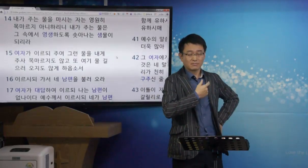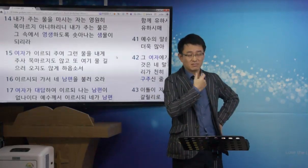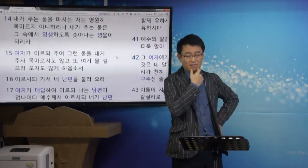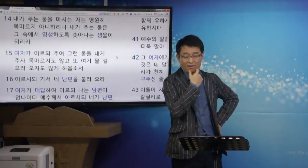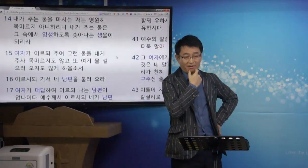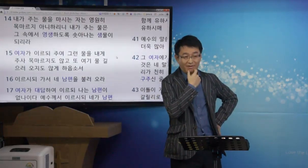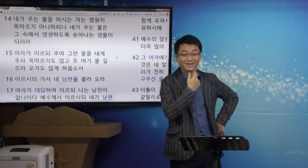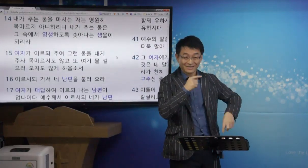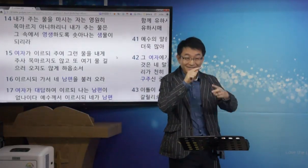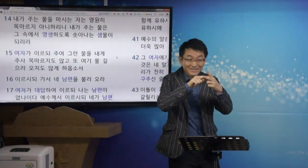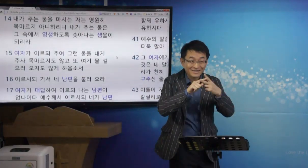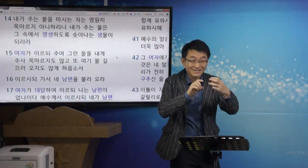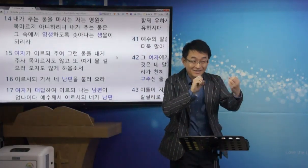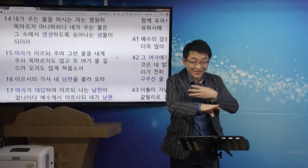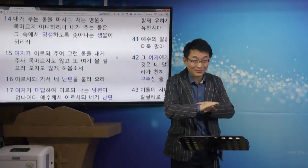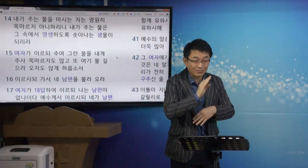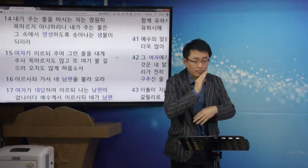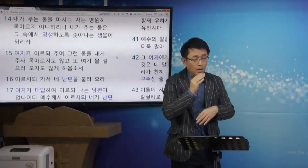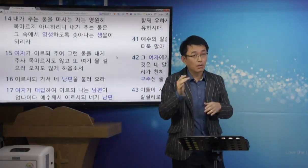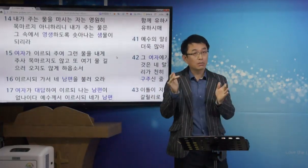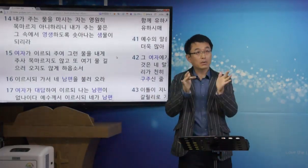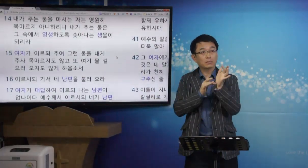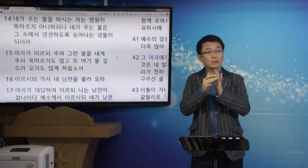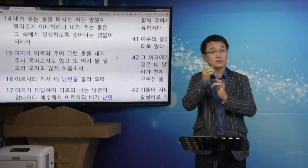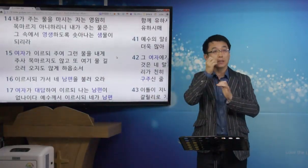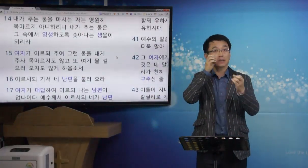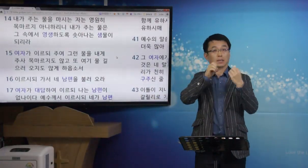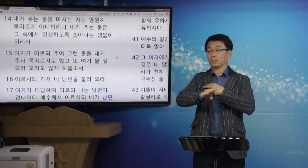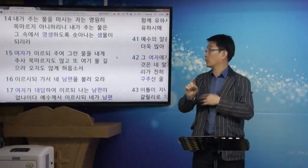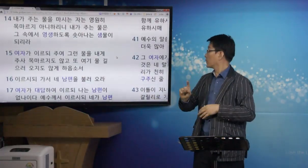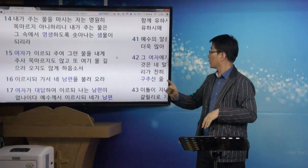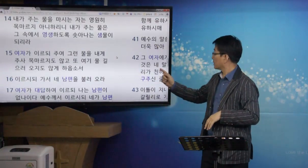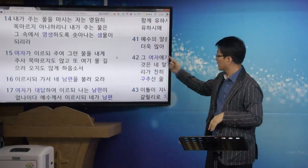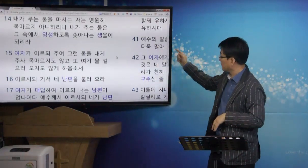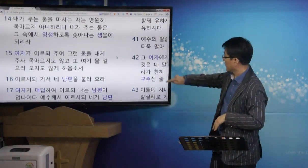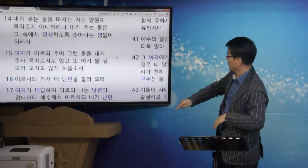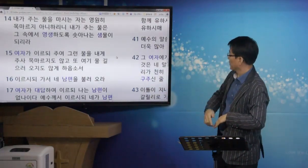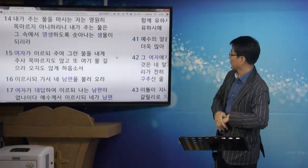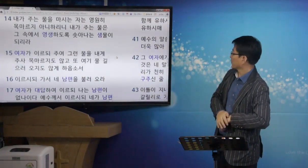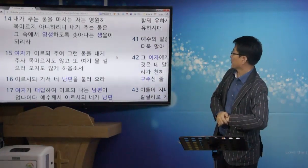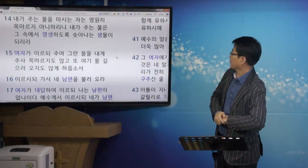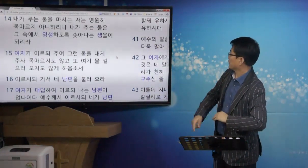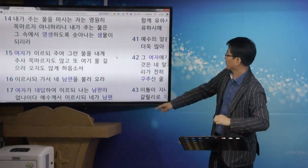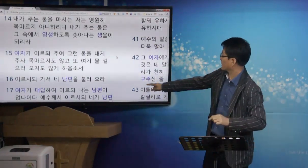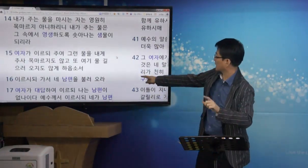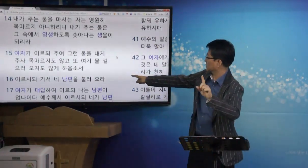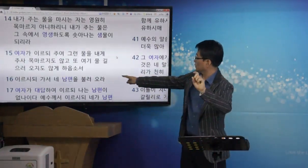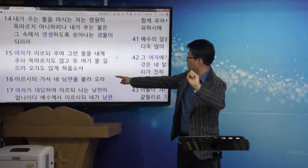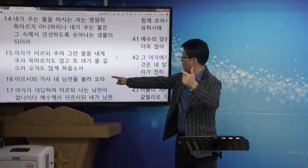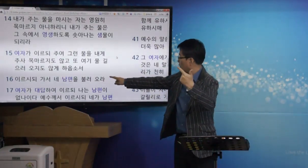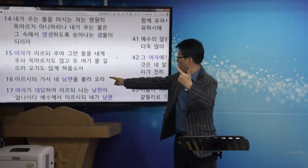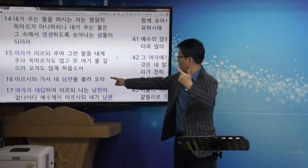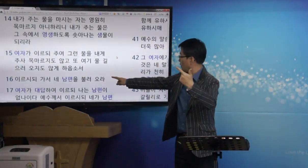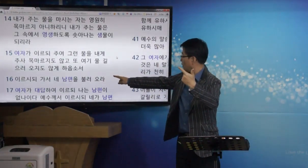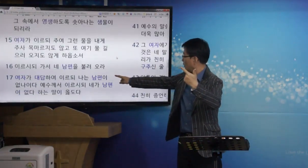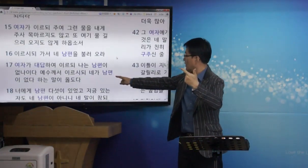주겠다. 아니야 싫어. 라는 대답이 보통 되겠죠. 그런데 예수님께서는 이상한 말로 말씀하십니다.